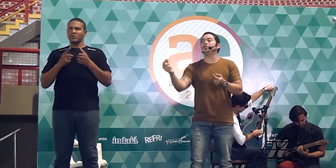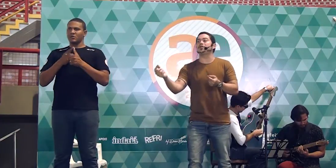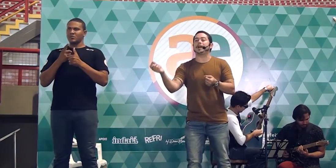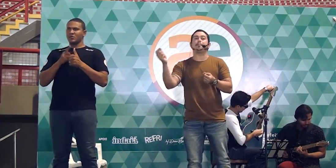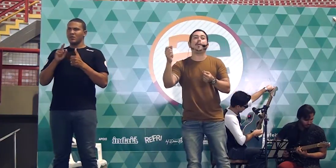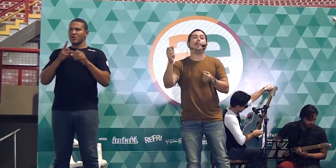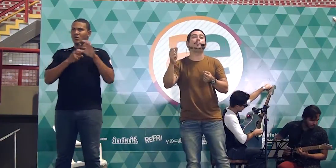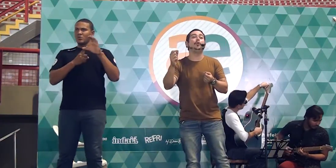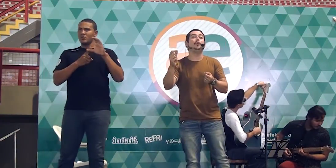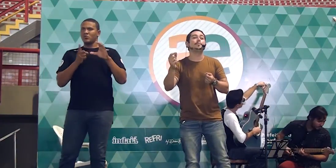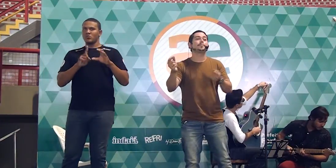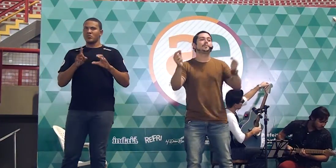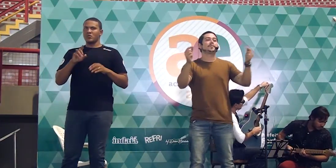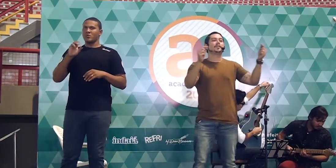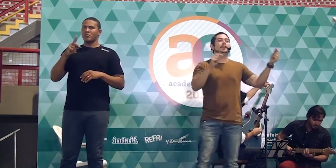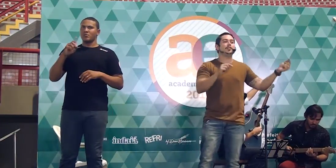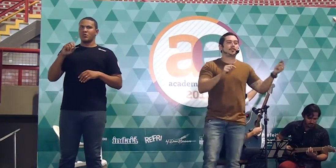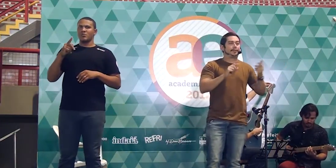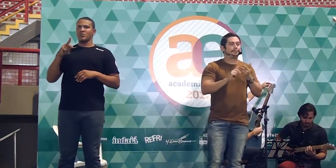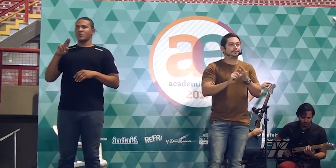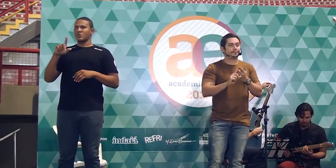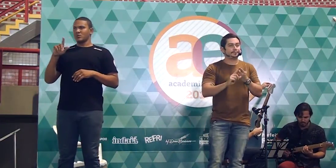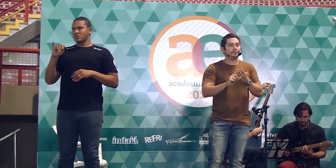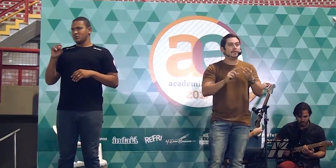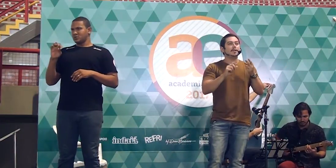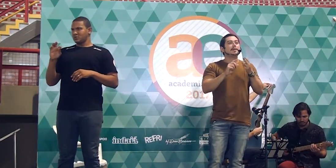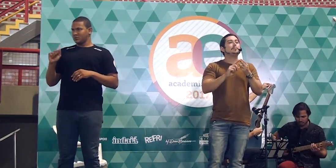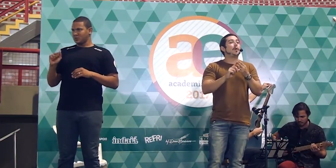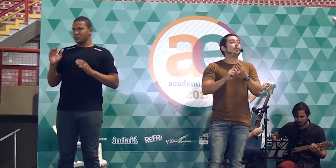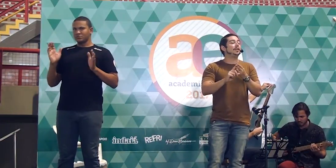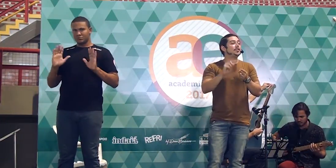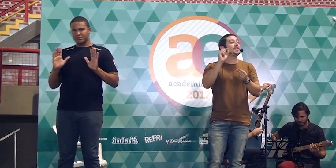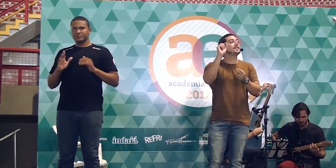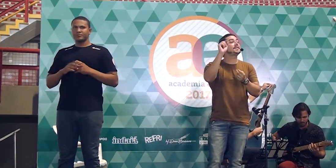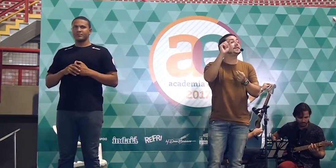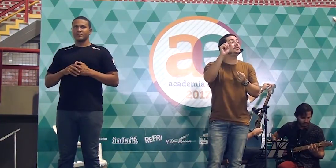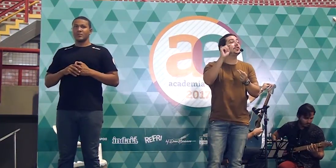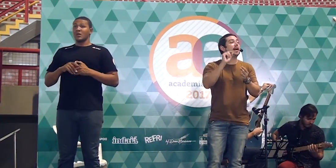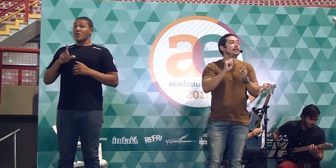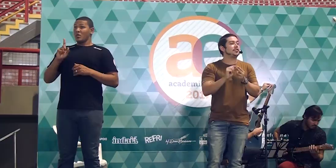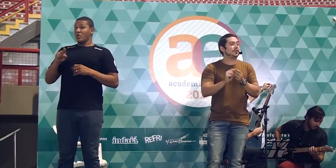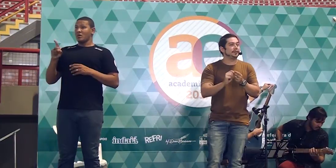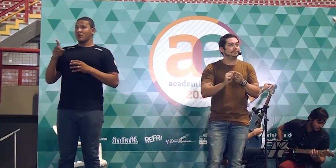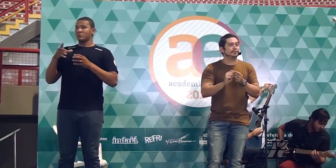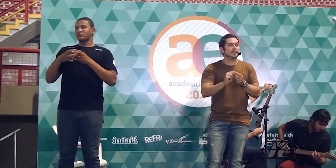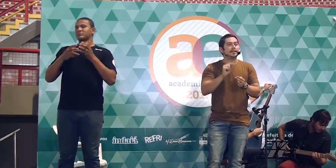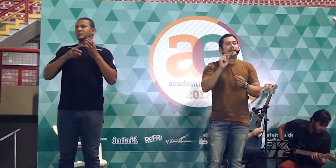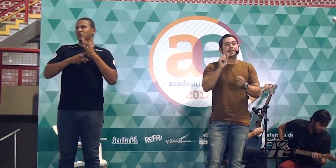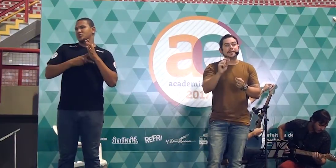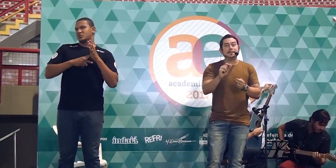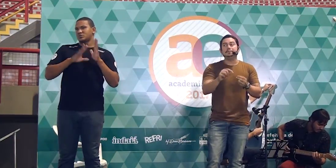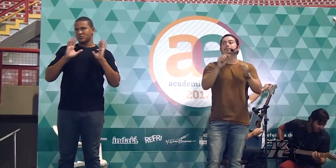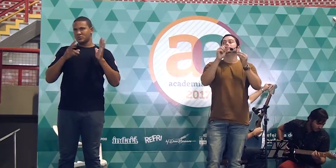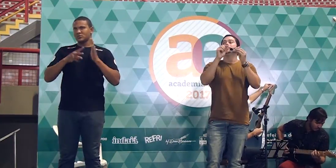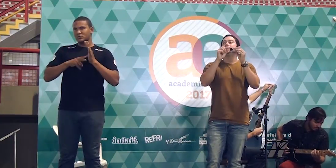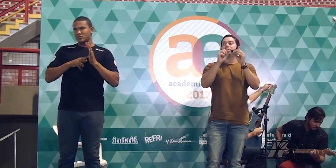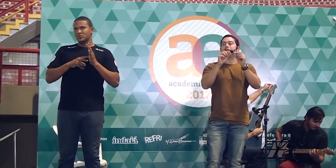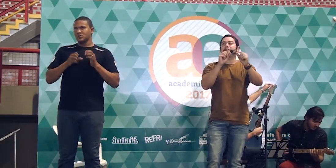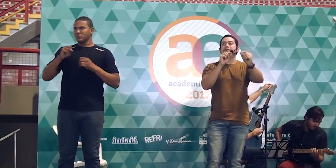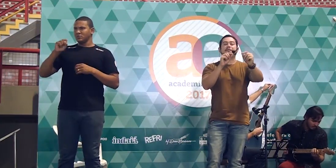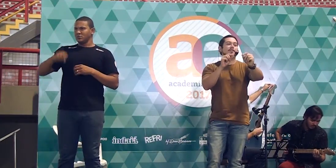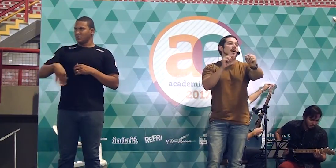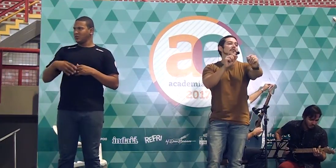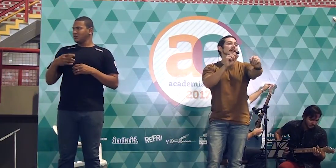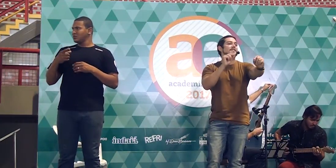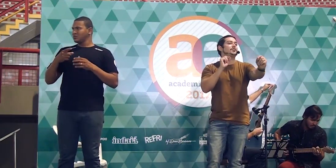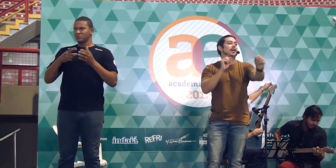não era comunista, era populista. Populista sindicalista. Sim, se a